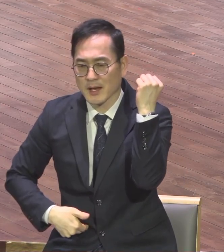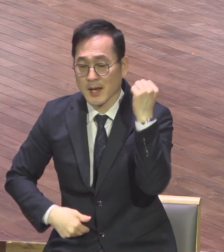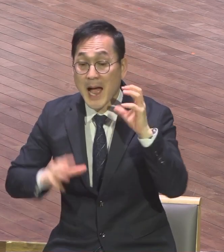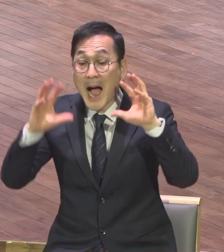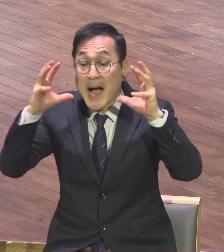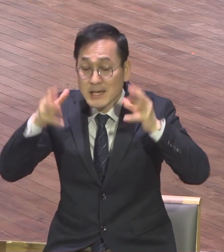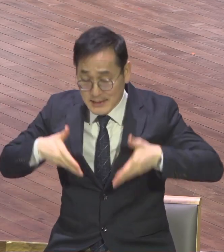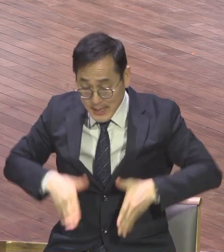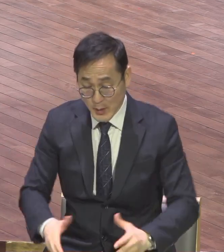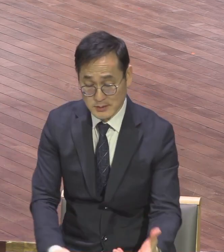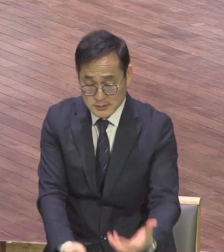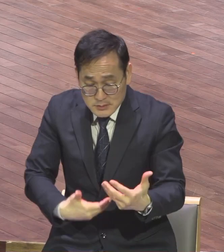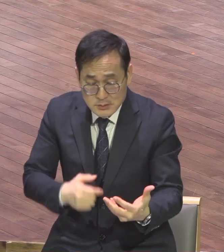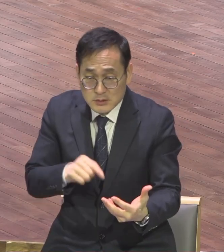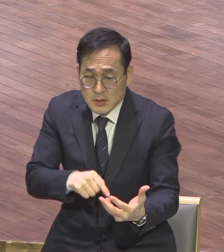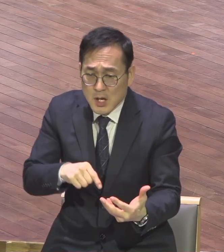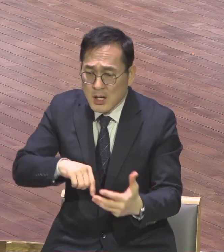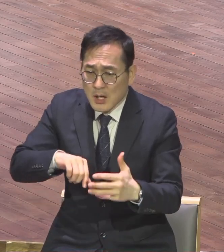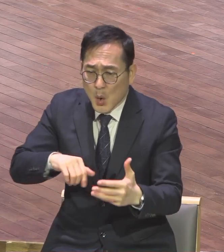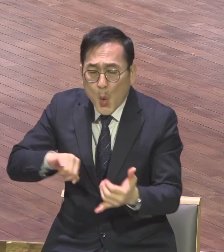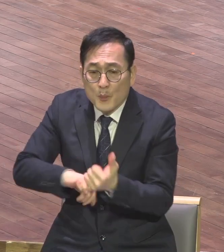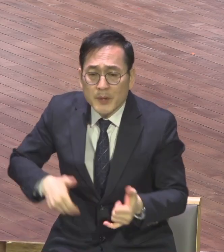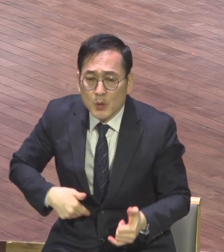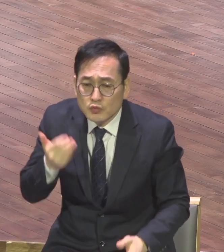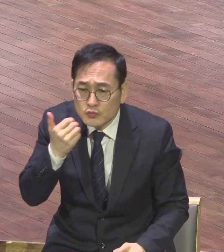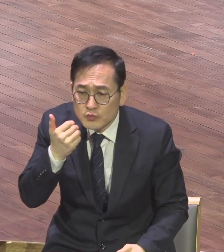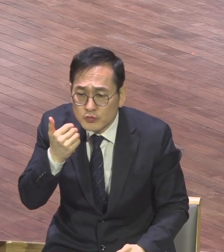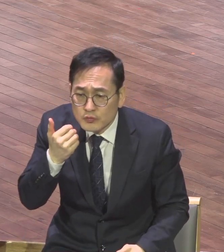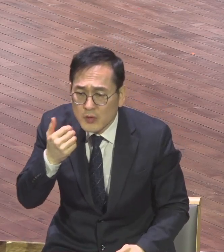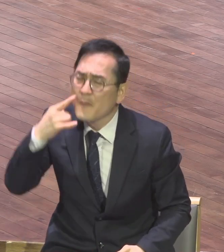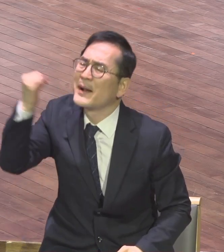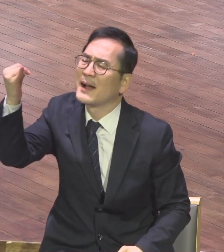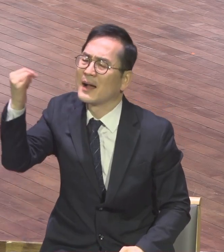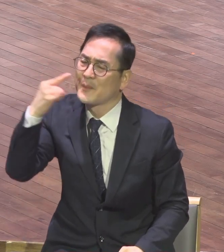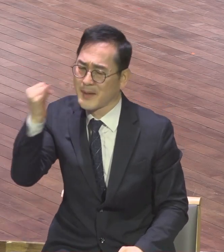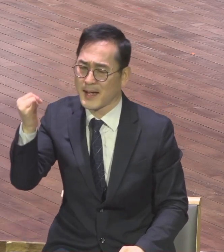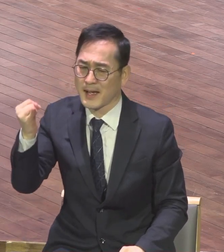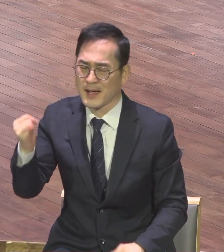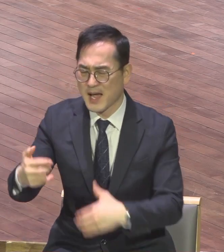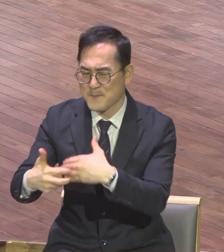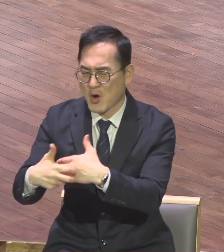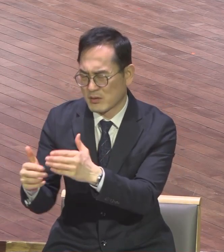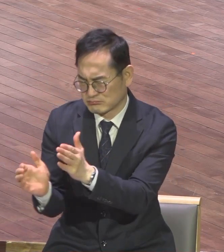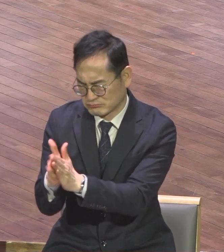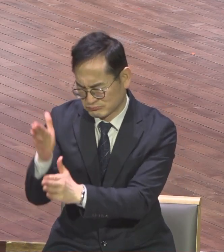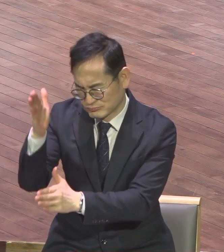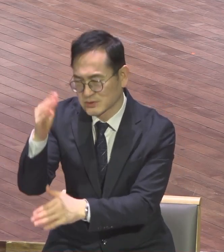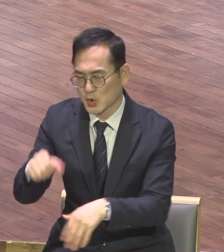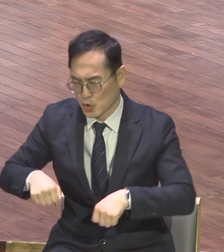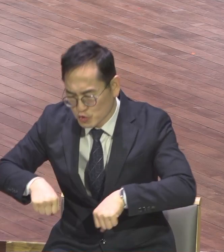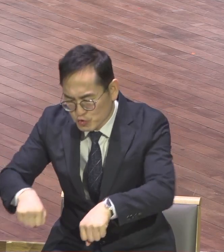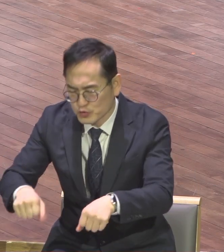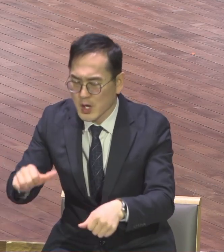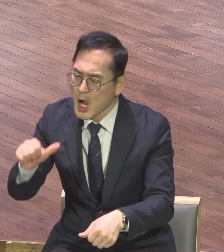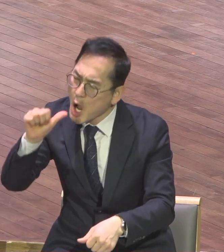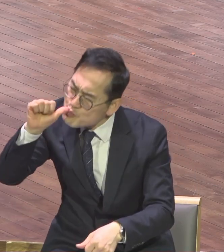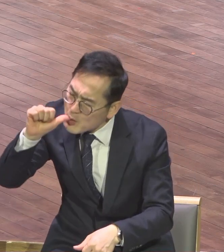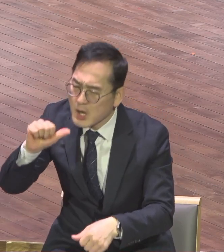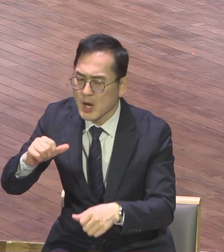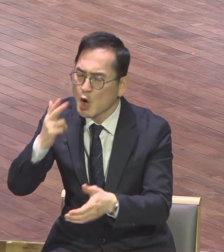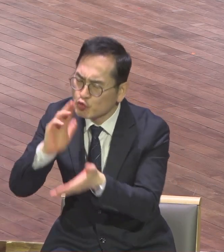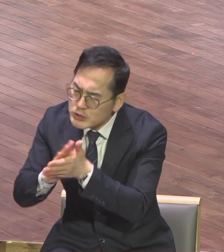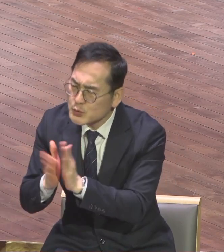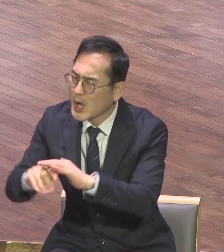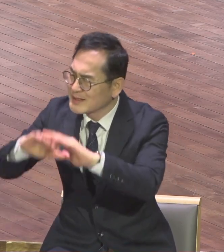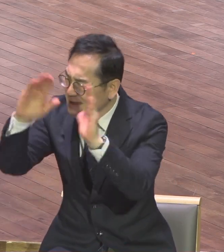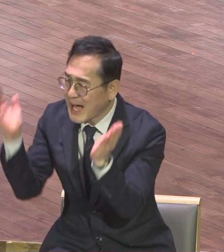것입니다. 가장 좋은 시설이 있는 병원에서 태어나고 최고의 병실, 유모차, 분유, 유치원도